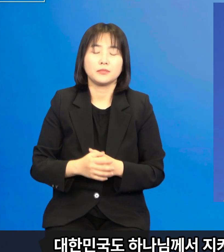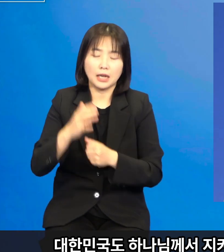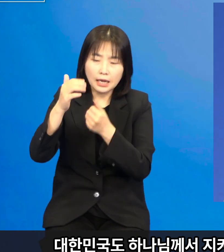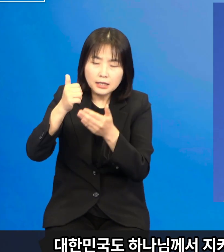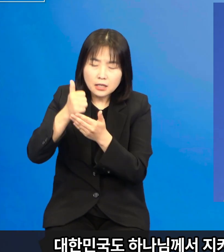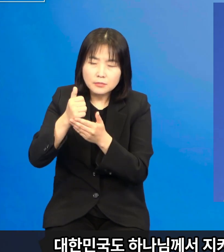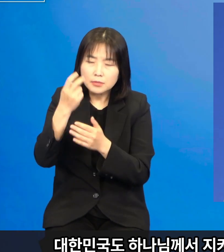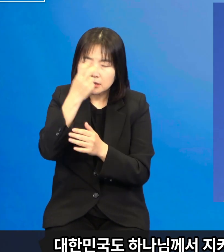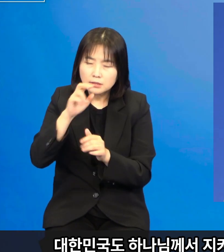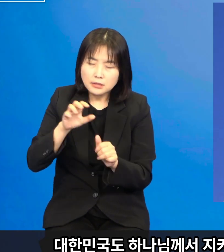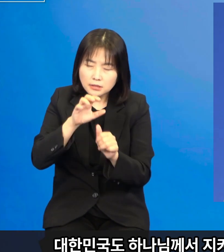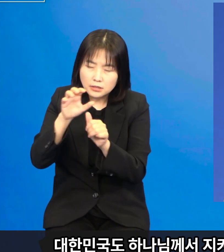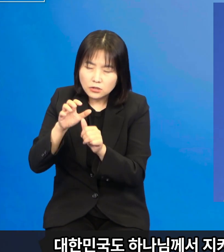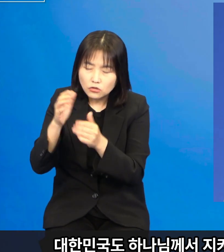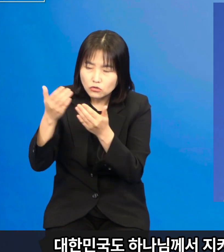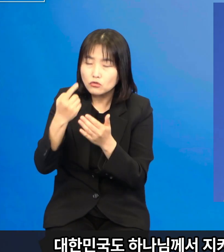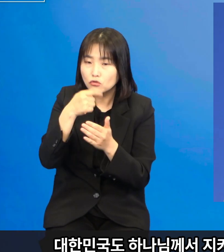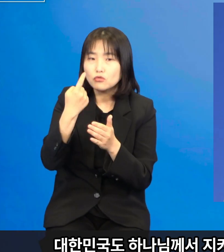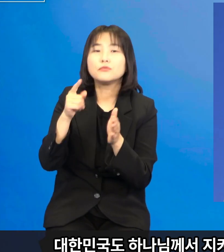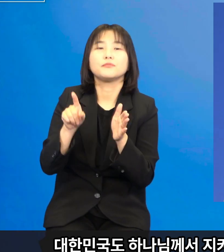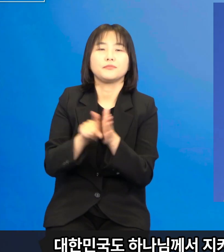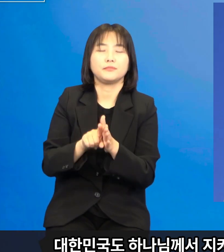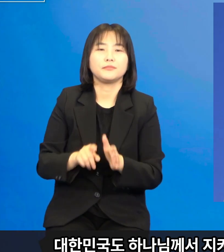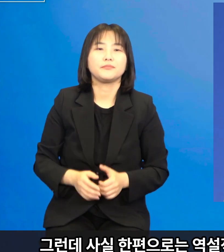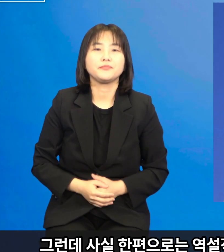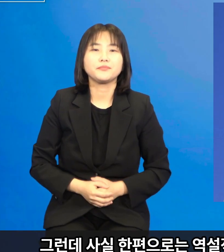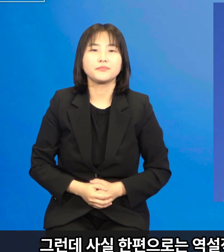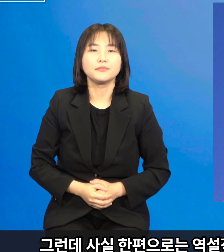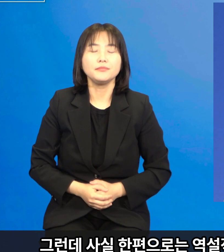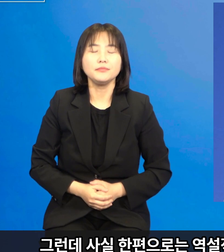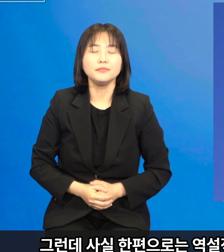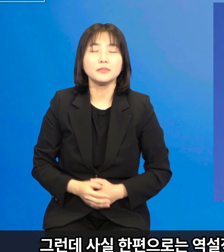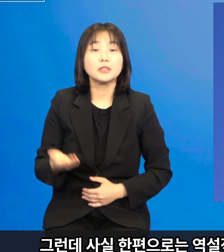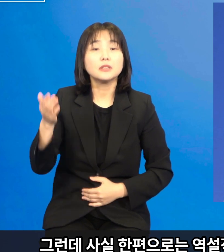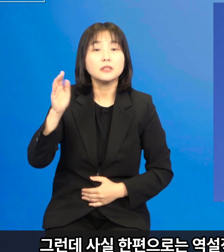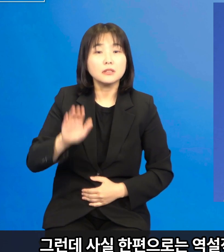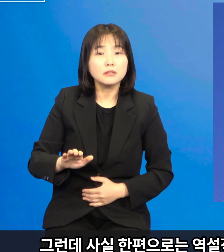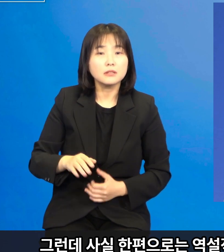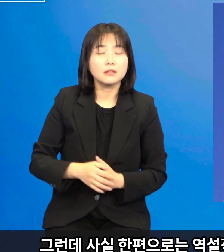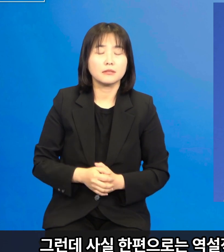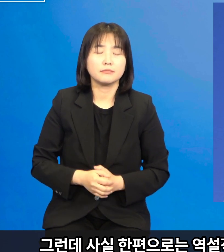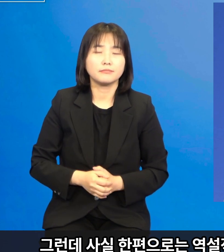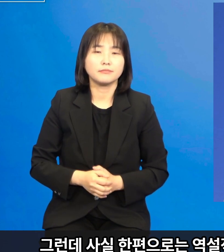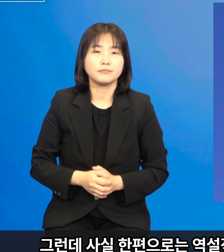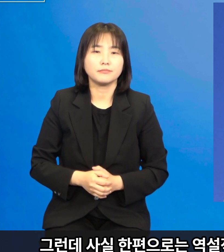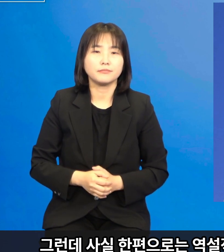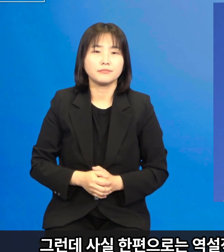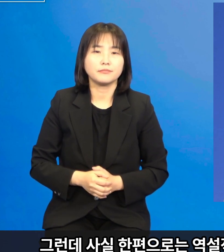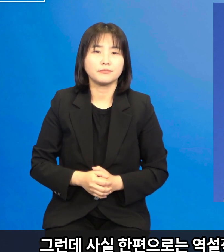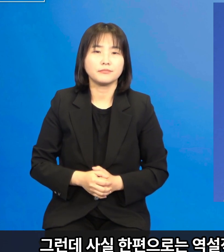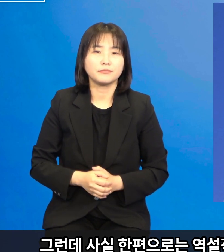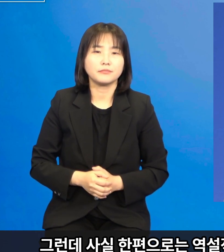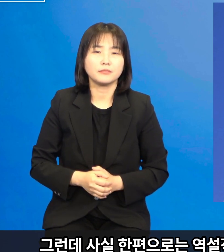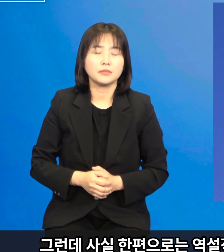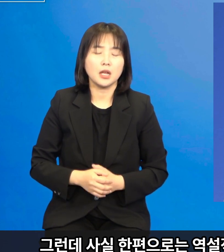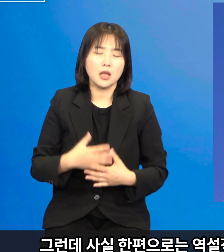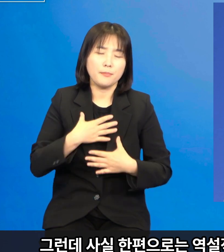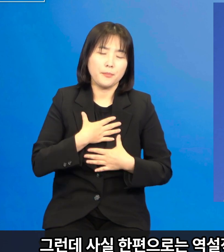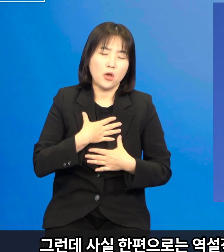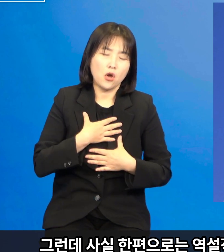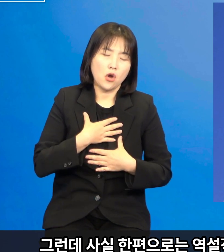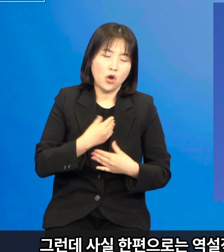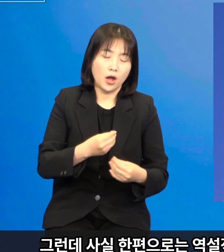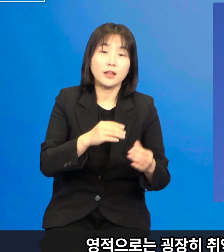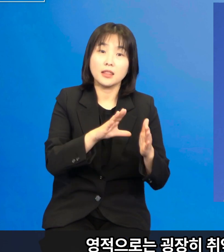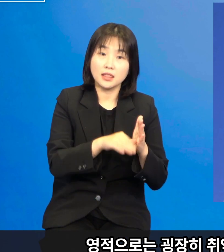지켜 보호해 주실 줄로 믿습니다. 그런데 사실 한편으로는 역설적이게도 이렇게 편안한